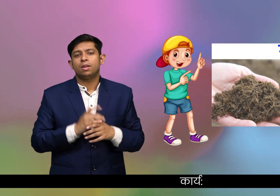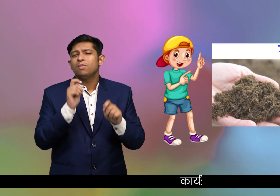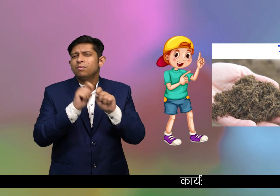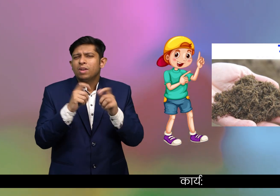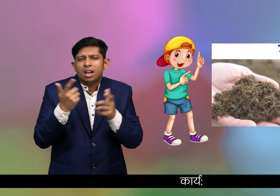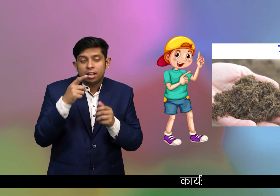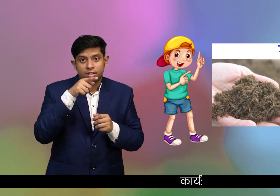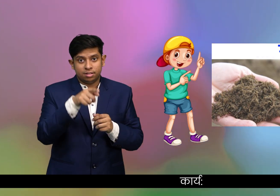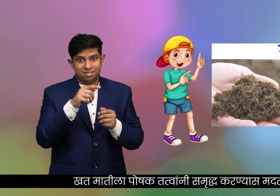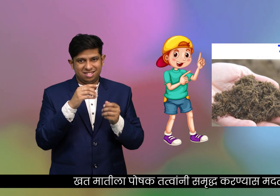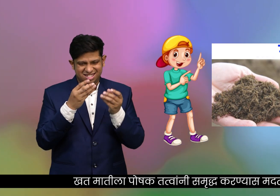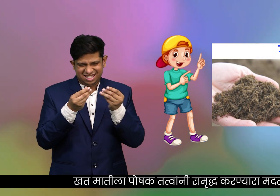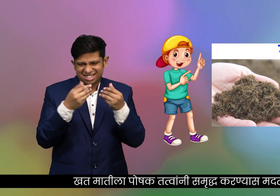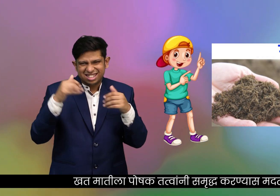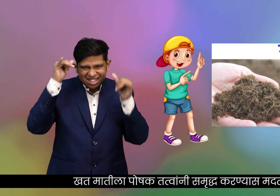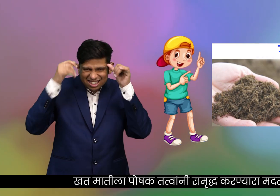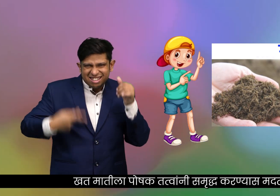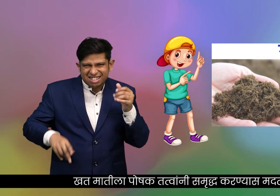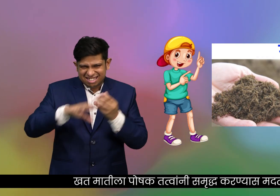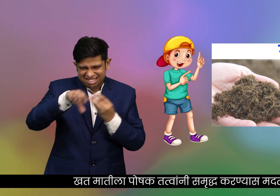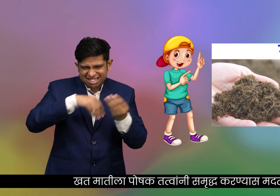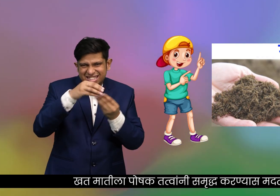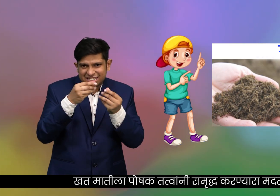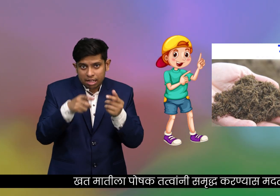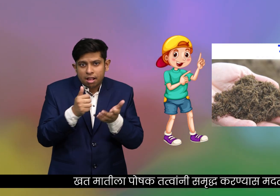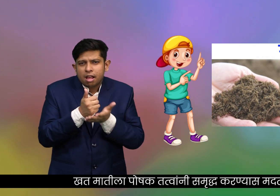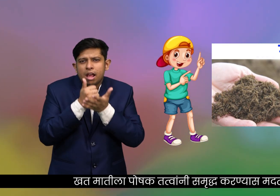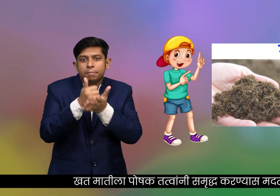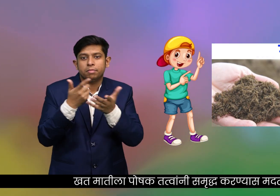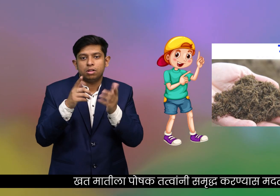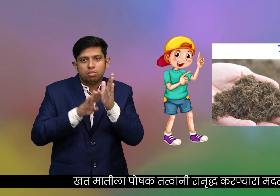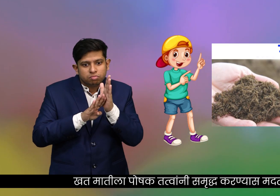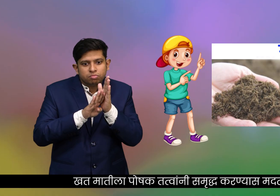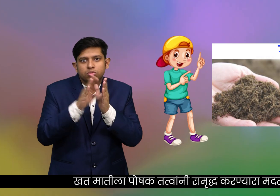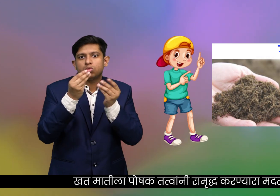कार्य, खत मातीला पोषक तत्वांनी समृद्ध करण्यास मदत करते